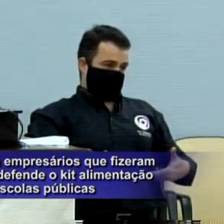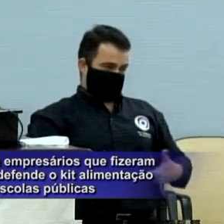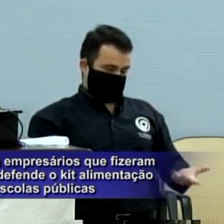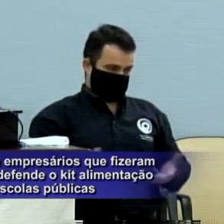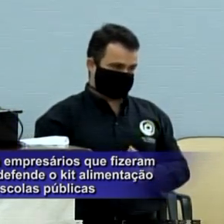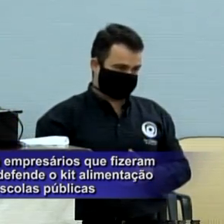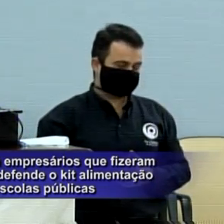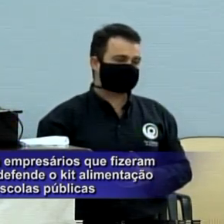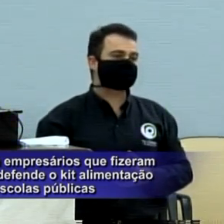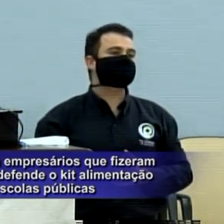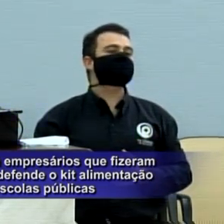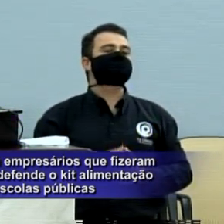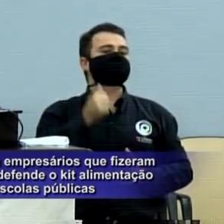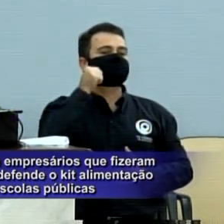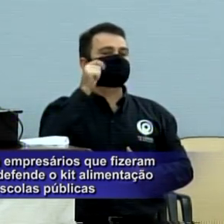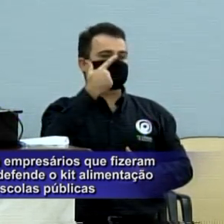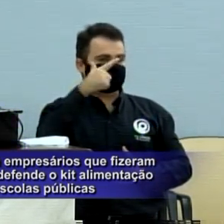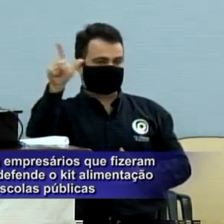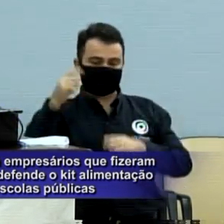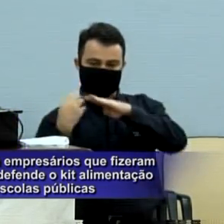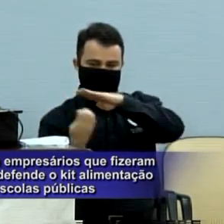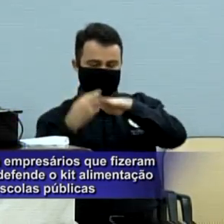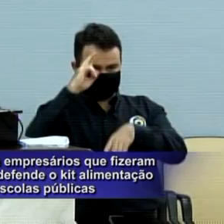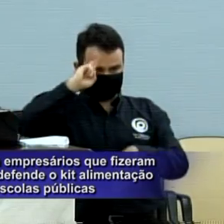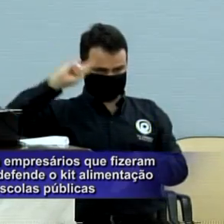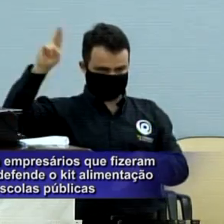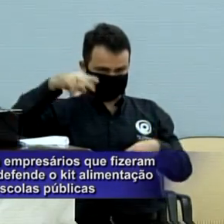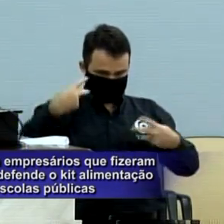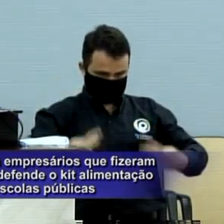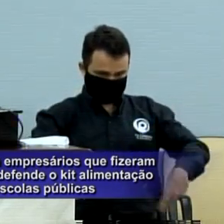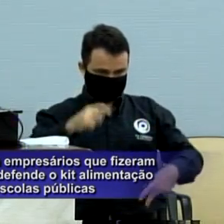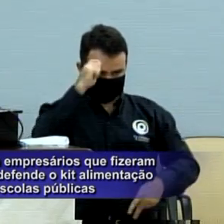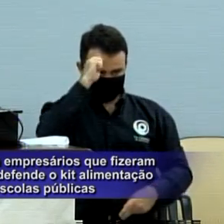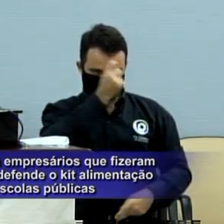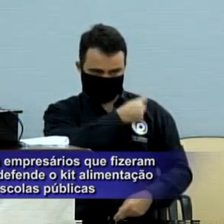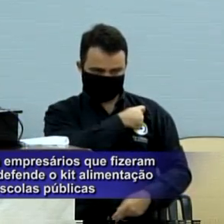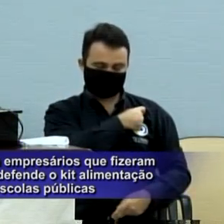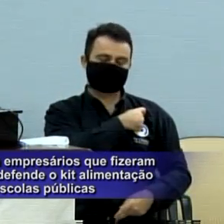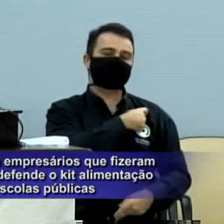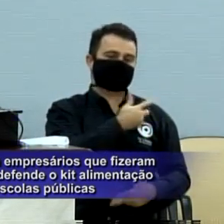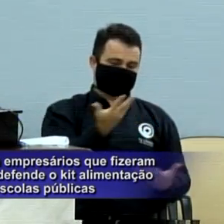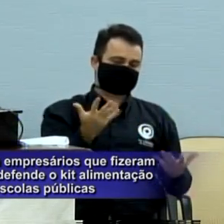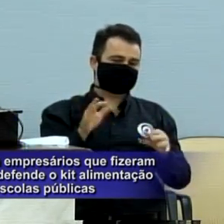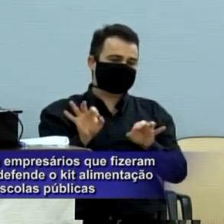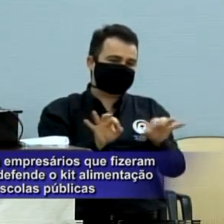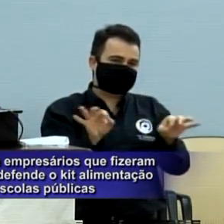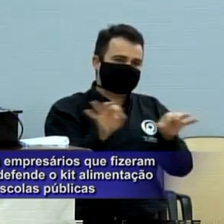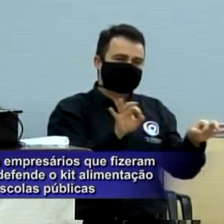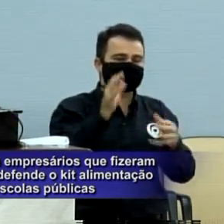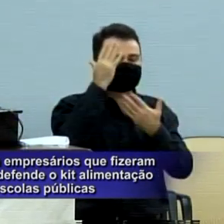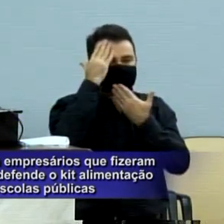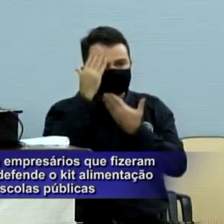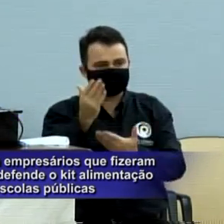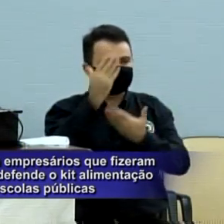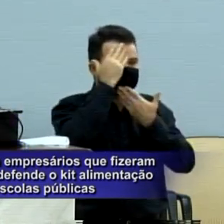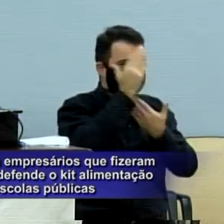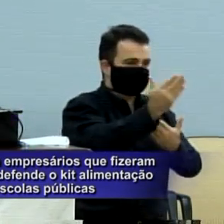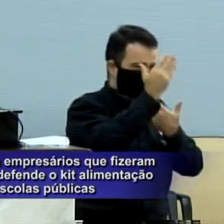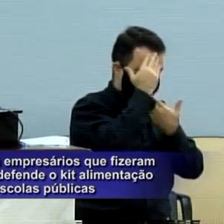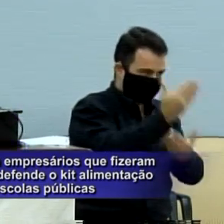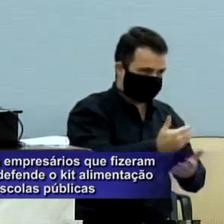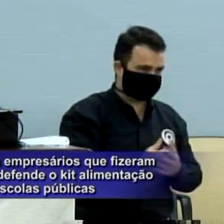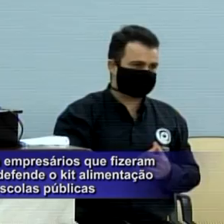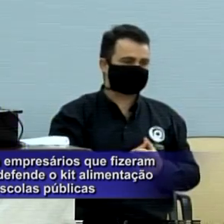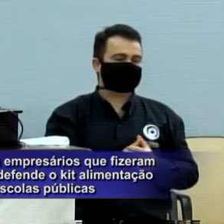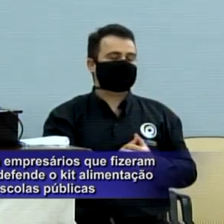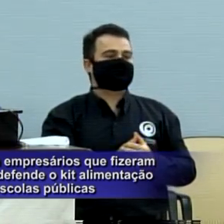empresária do nosso município, então agradeço a todos eles por terem participado conosco.